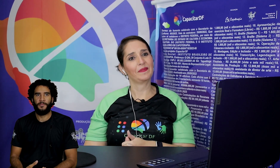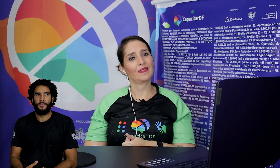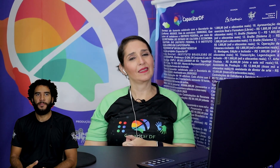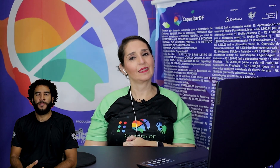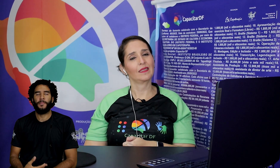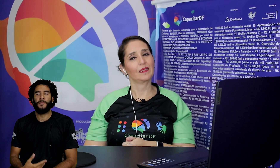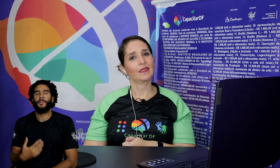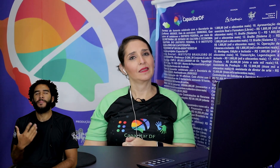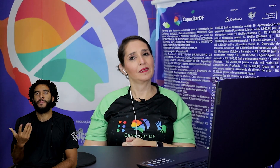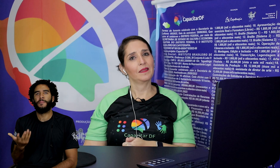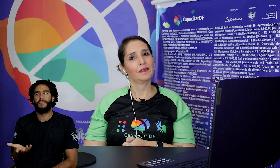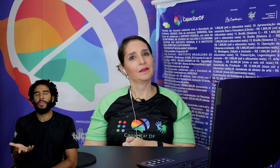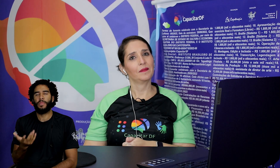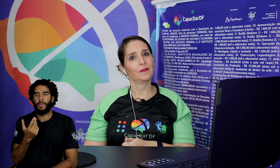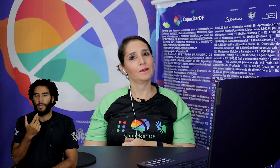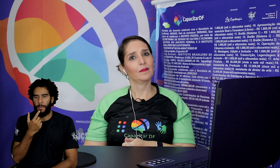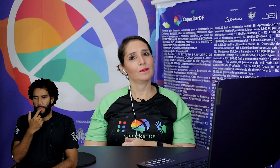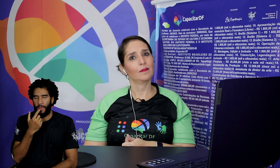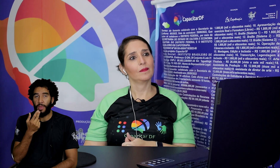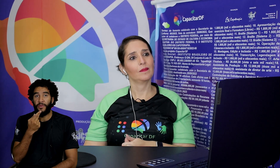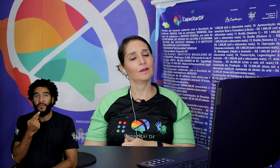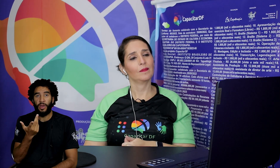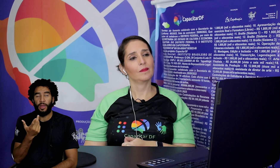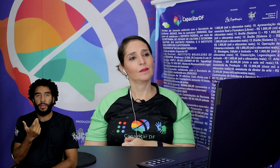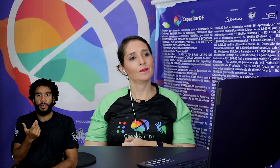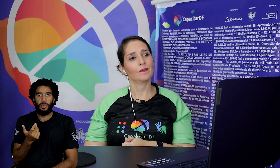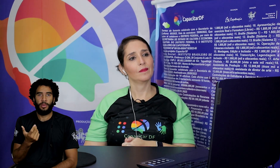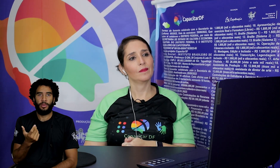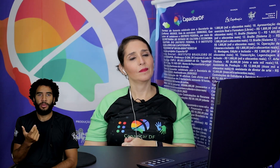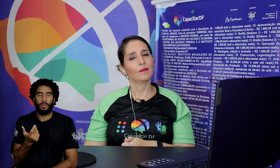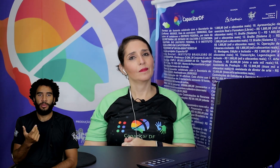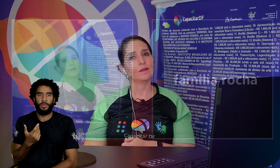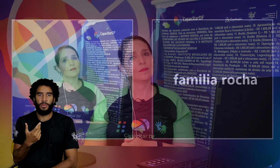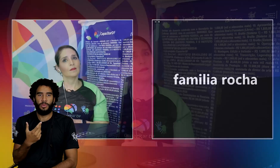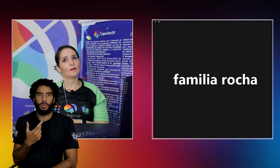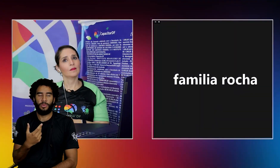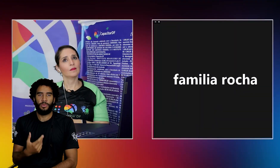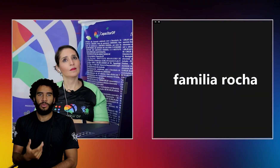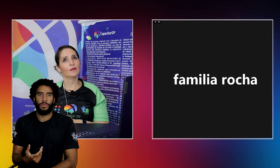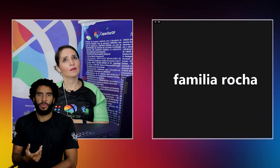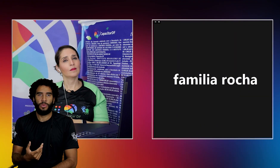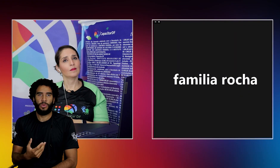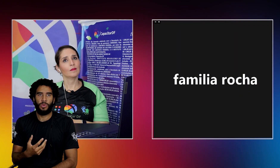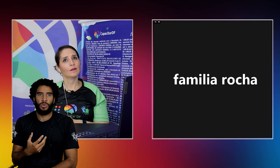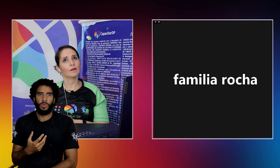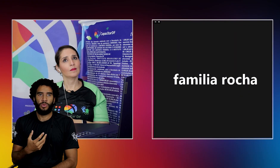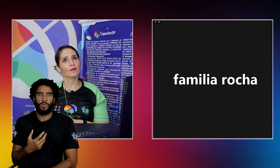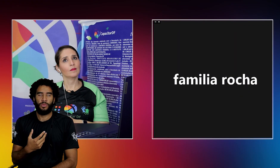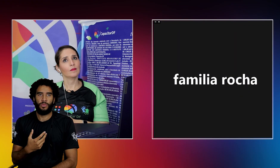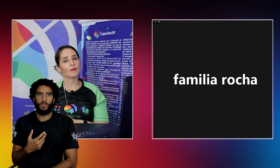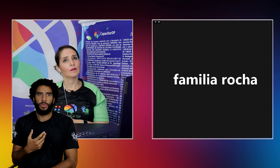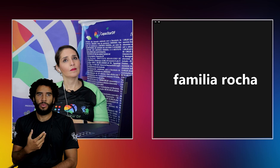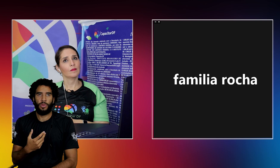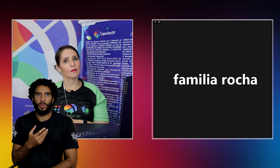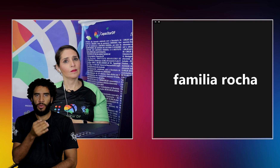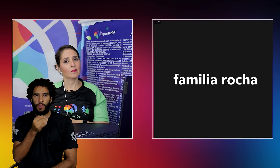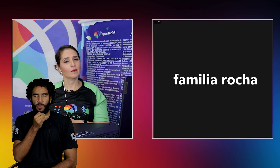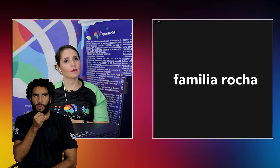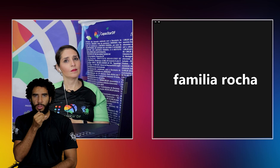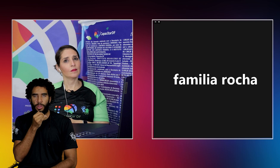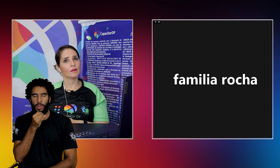fala assim, as formas que marcam, no caso, assim, as flexões